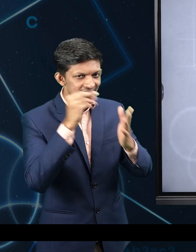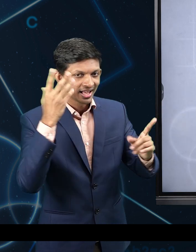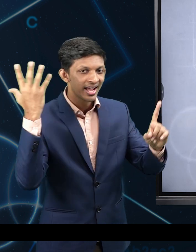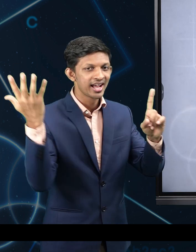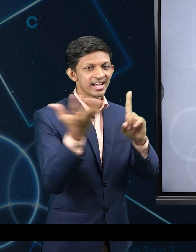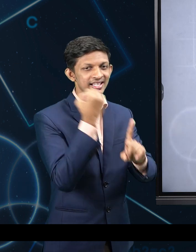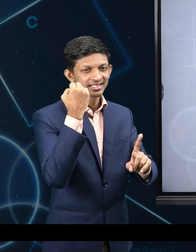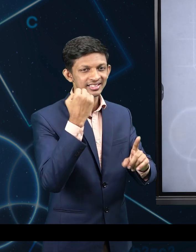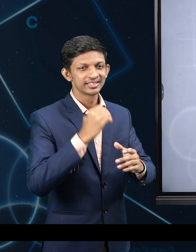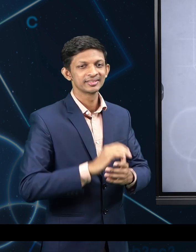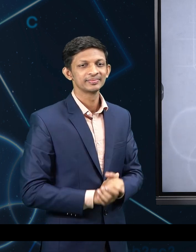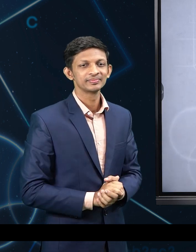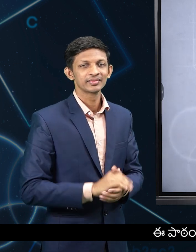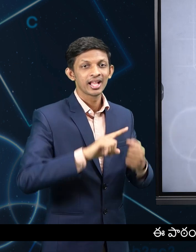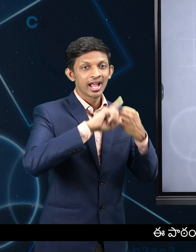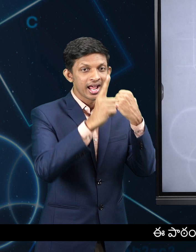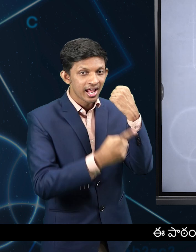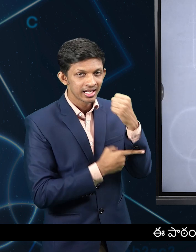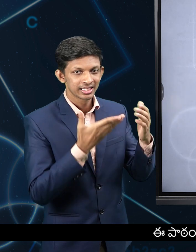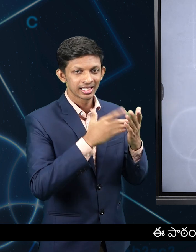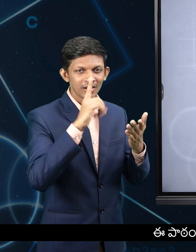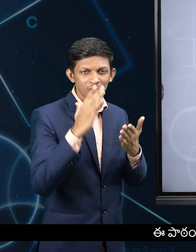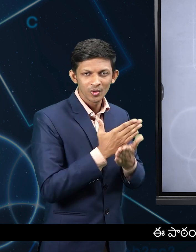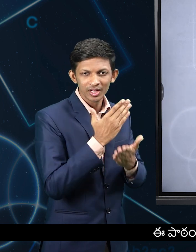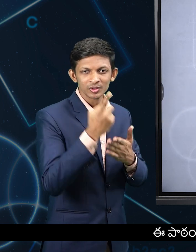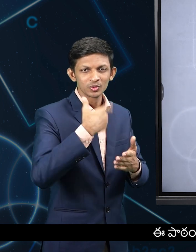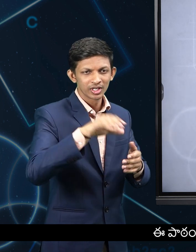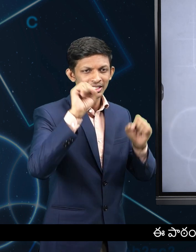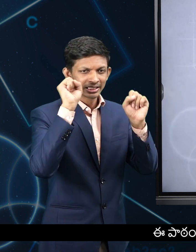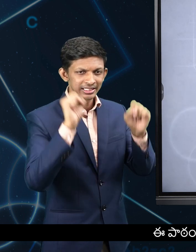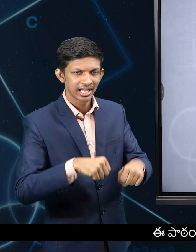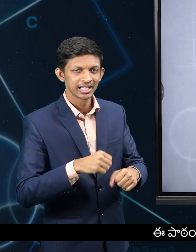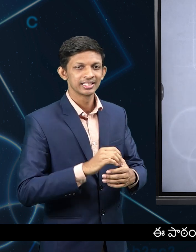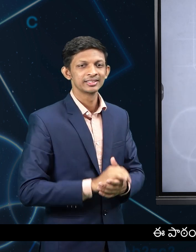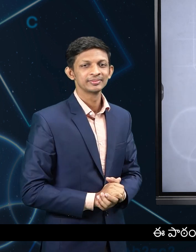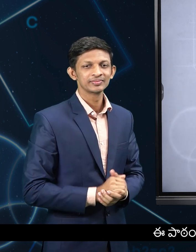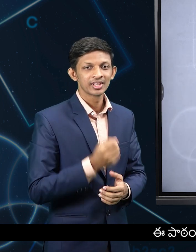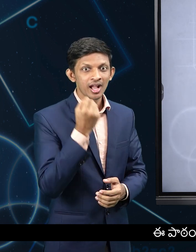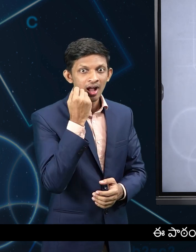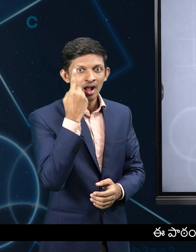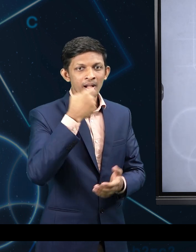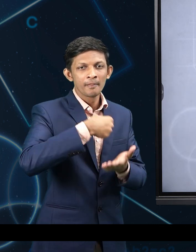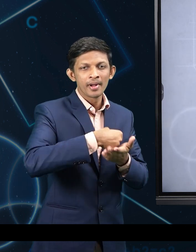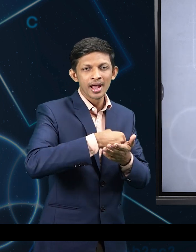అభ్యాస ఫలితాలు. ఈ పాఠం ముగింపులో మీరు వీటిని చేయగలరు. దాని